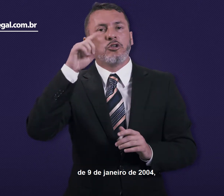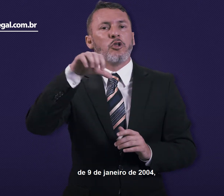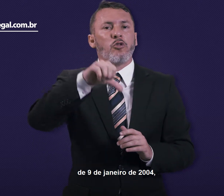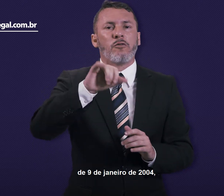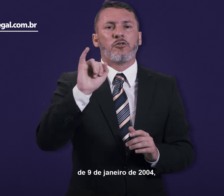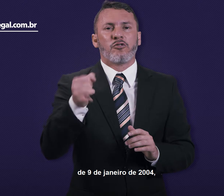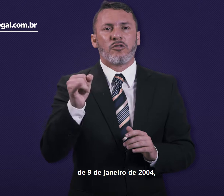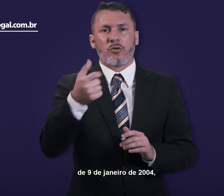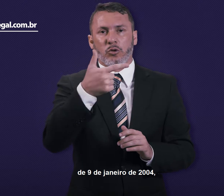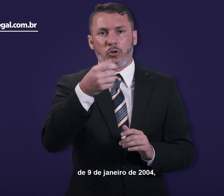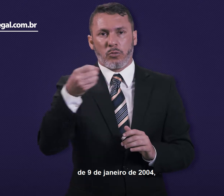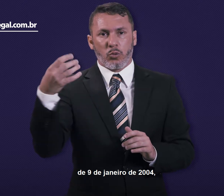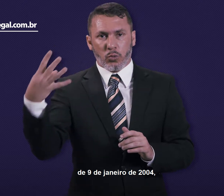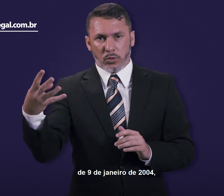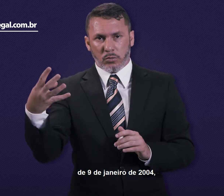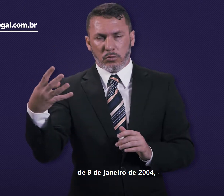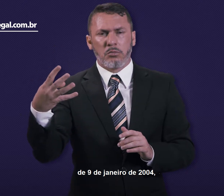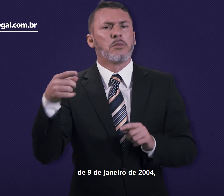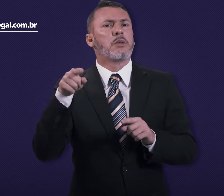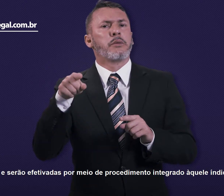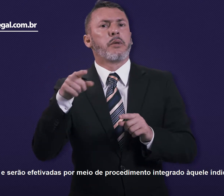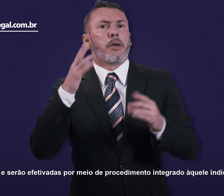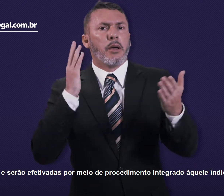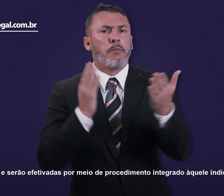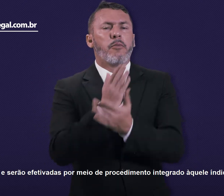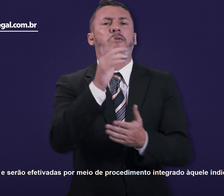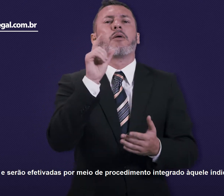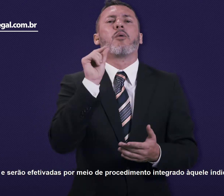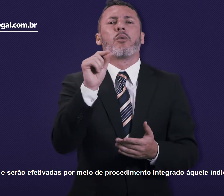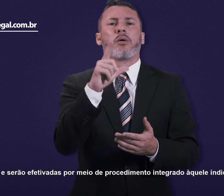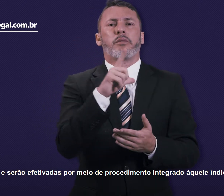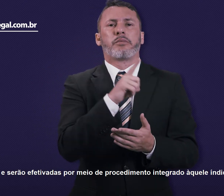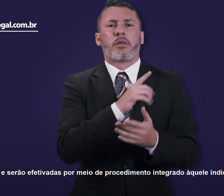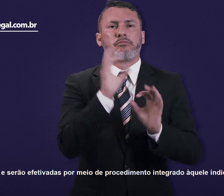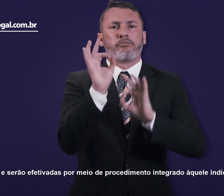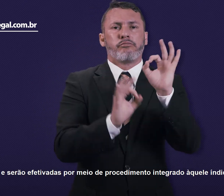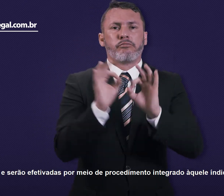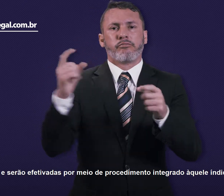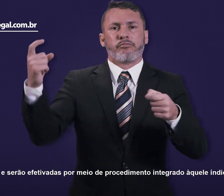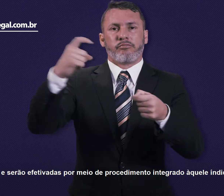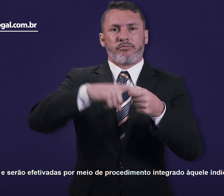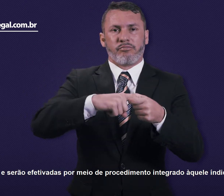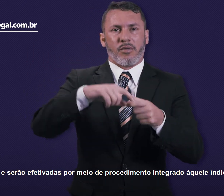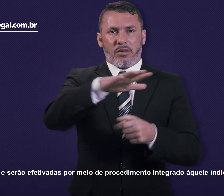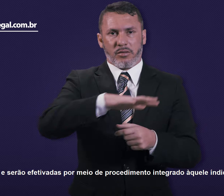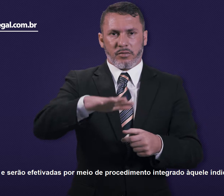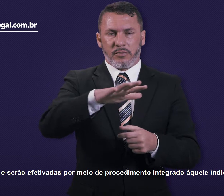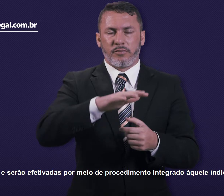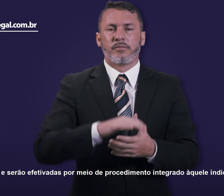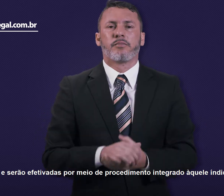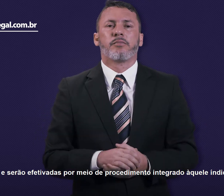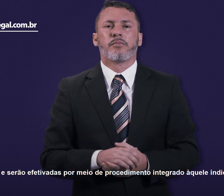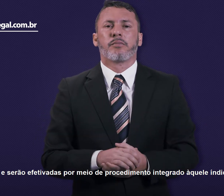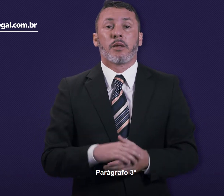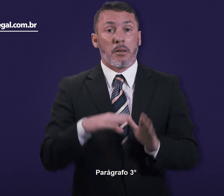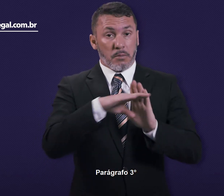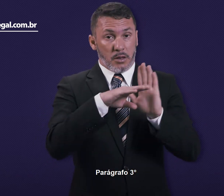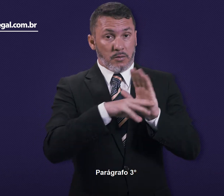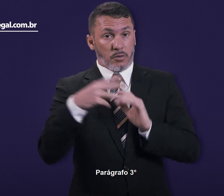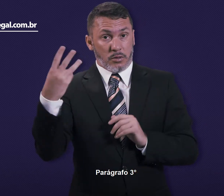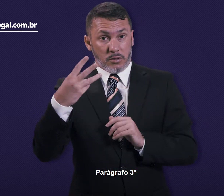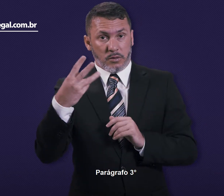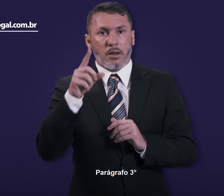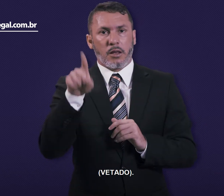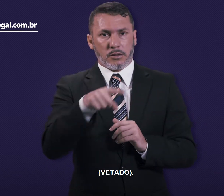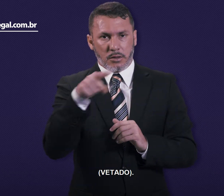10.836, de 9 de janeiro de 2004, e serão efetivadas por meio de procedimento integrado àquele índice.